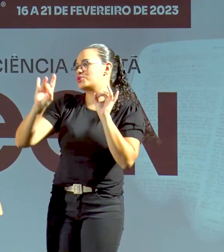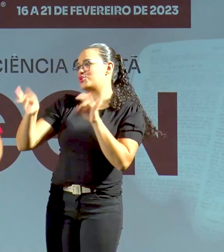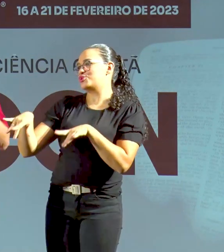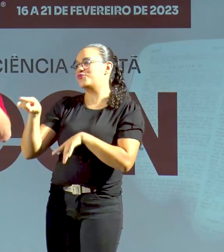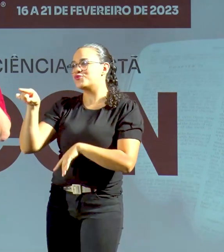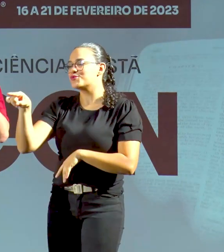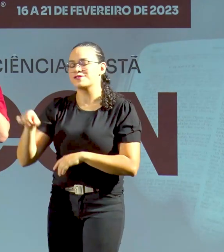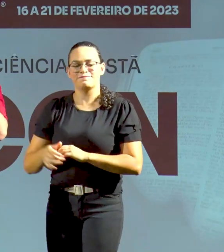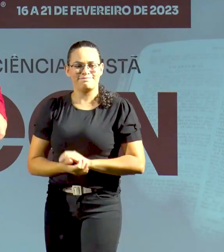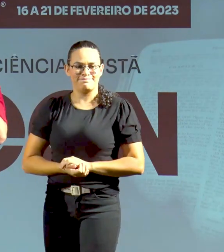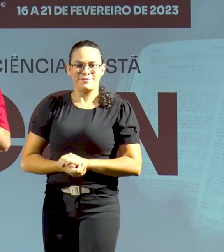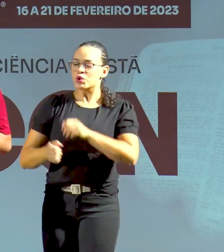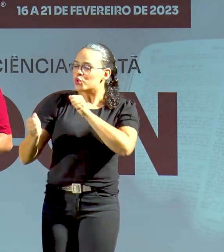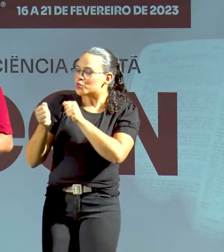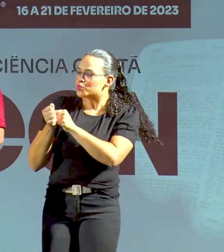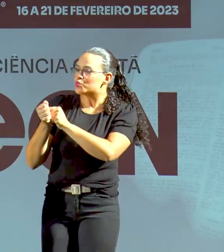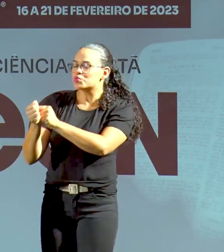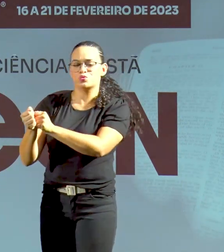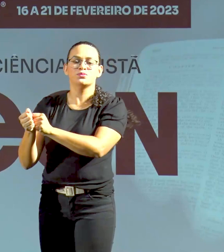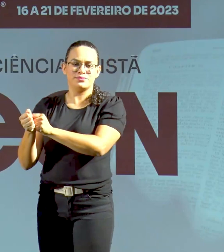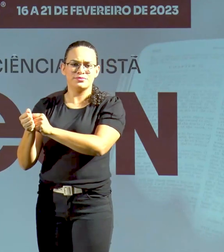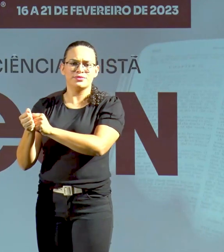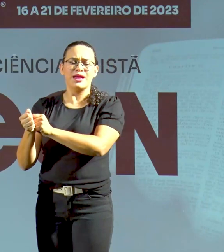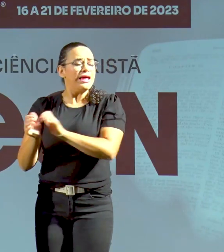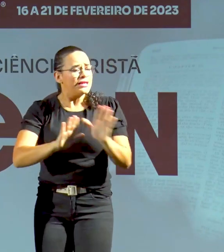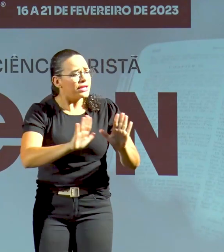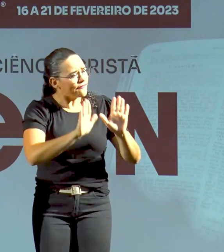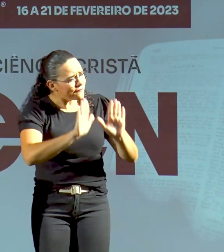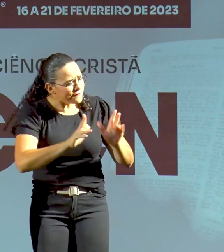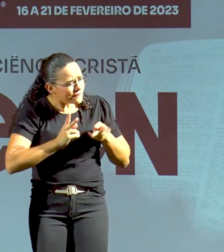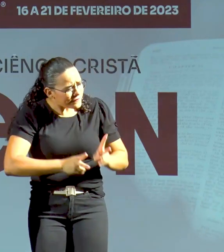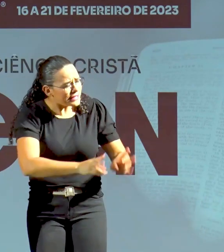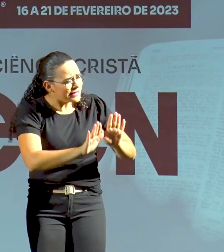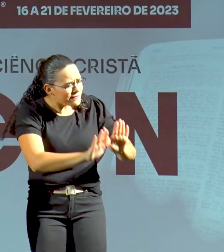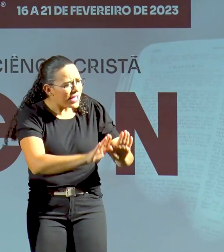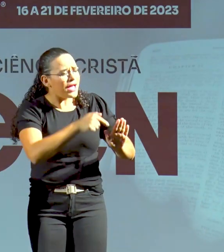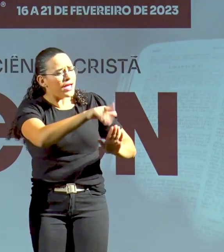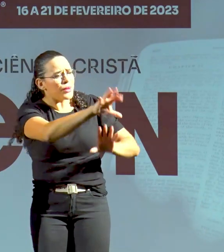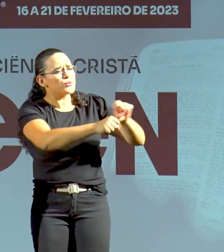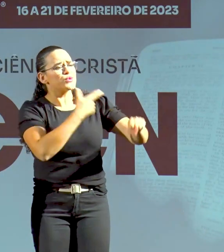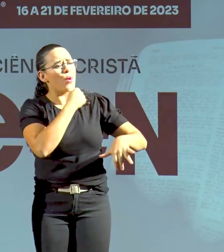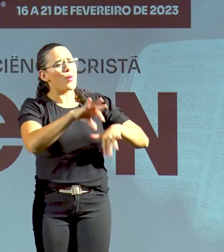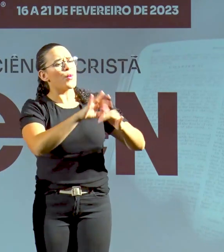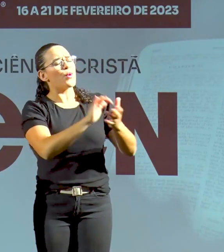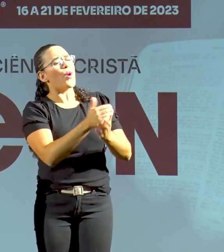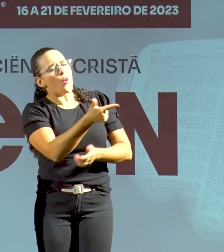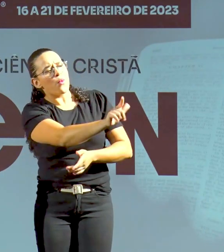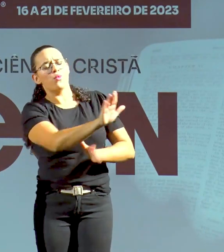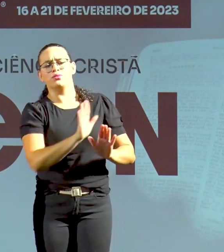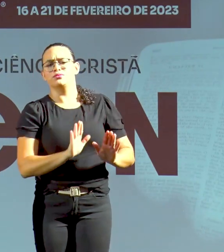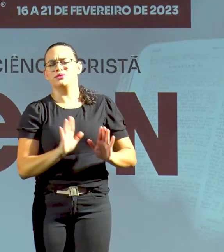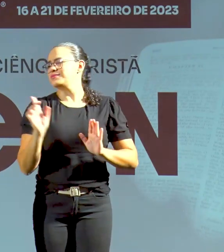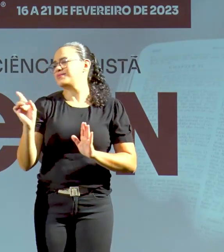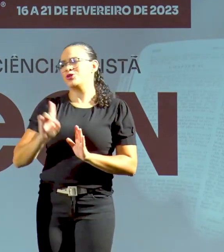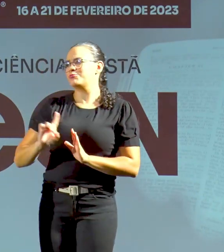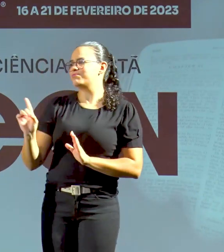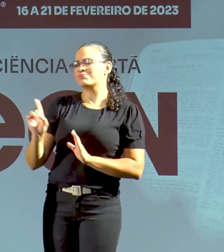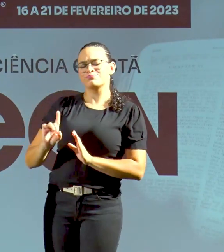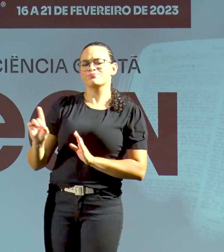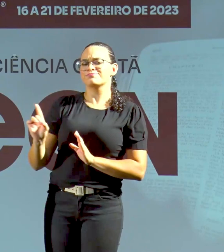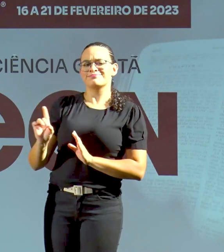eu vou com você mas fica aqui para você encontrar um novo marido não vou